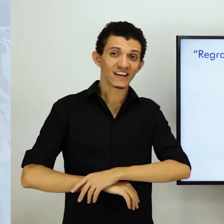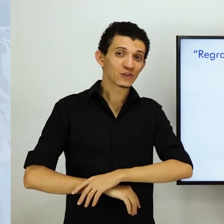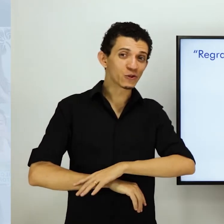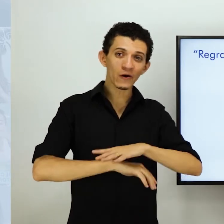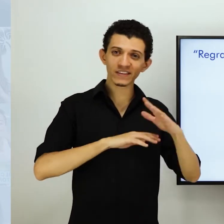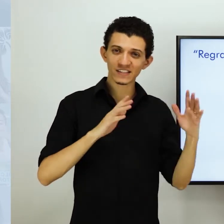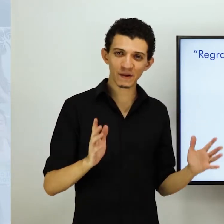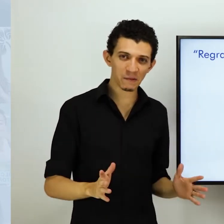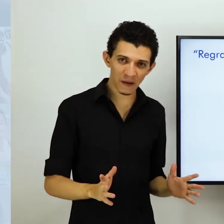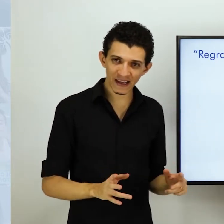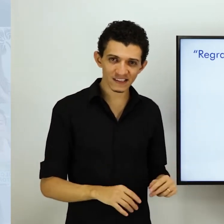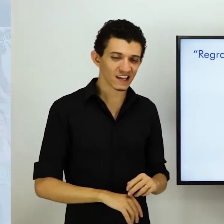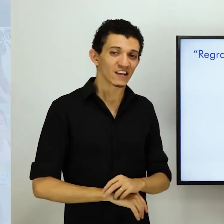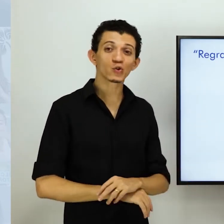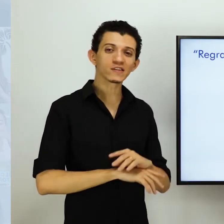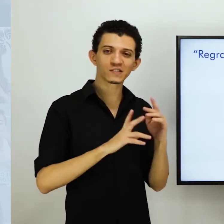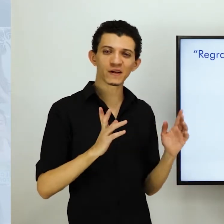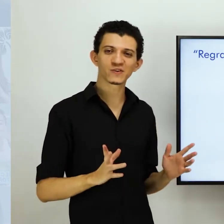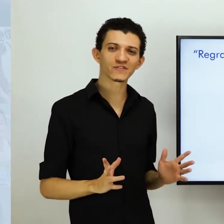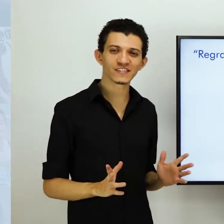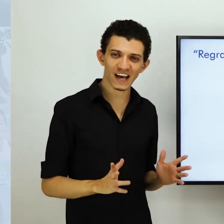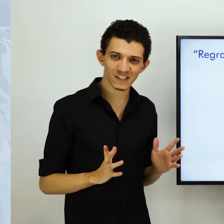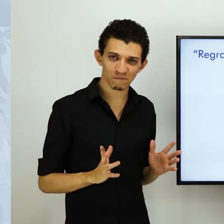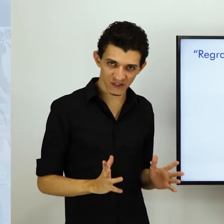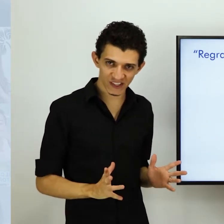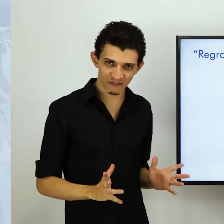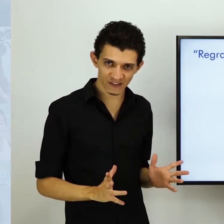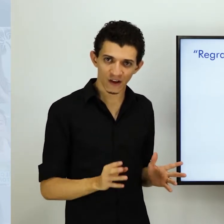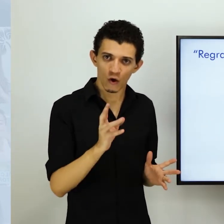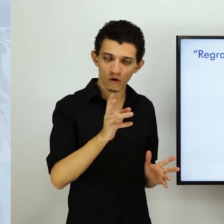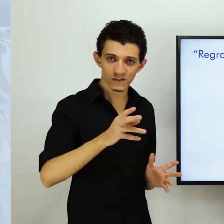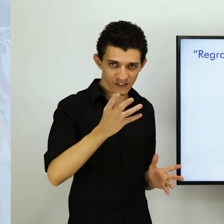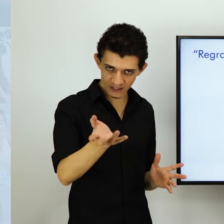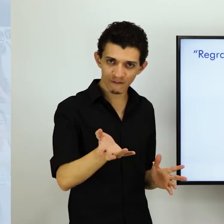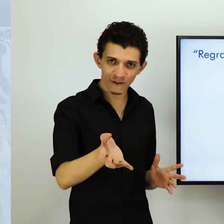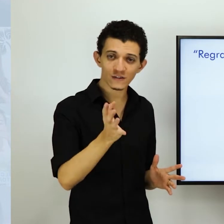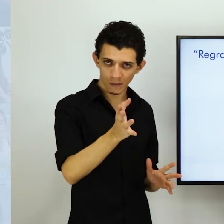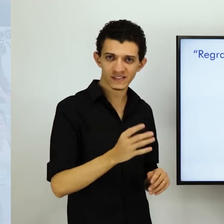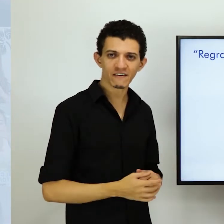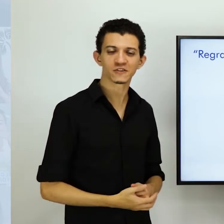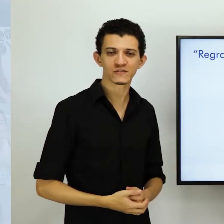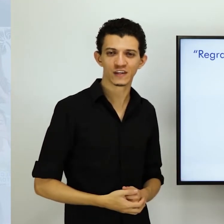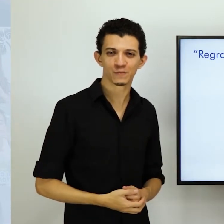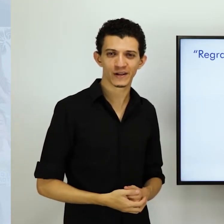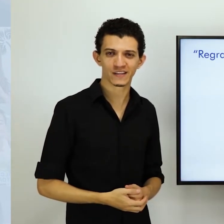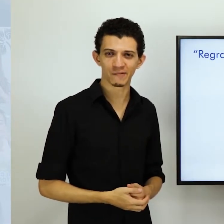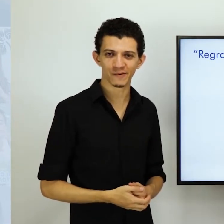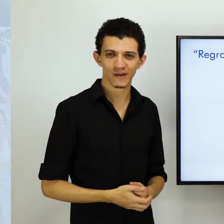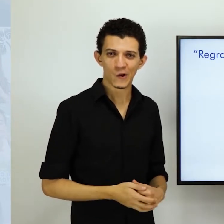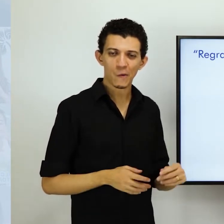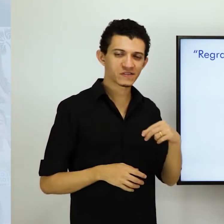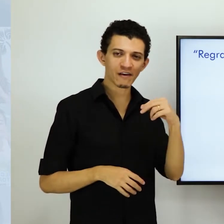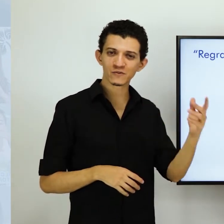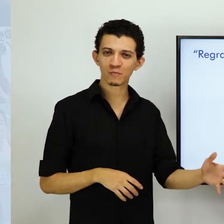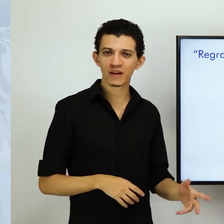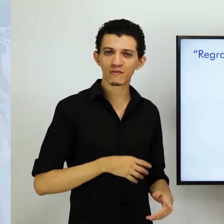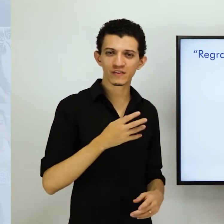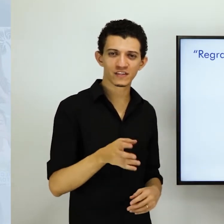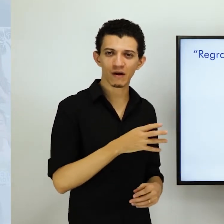todas as peripécias, todas as expressões faciais possíveis. Se você tem filhos, observe seus filhos, por exemplo. Observe o sobrinho, o vizinho,